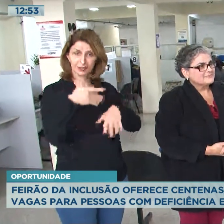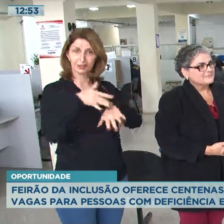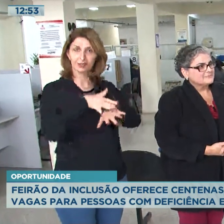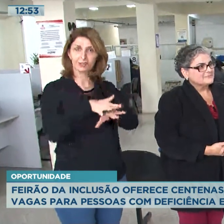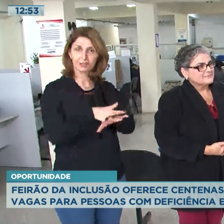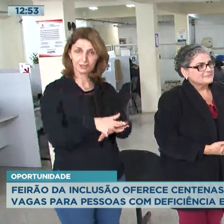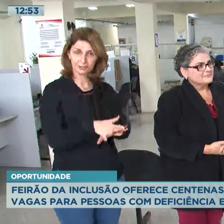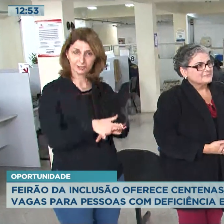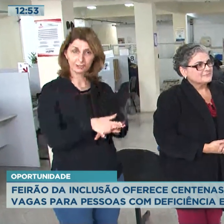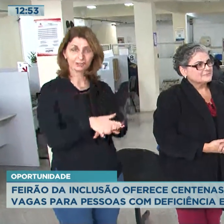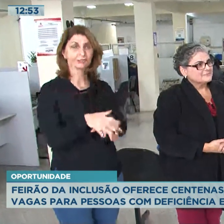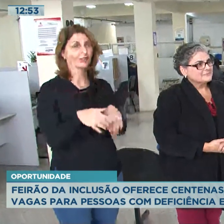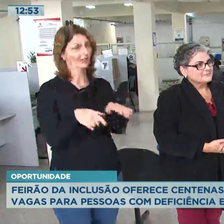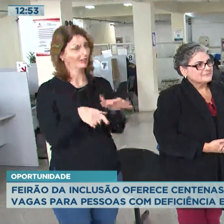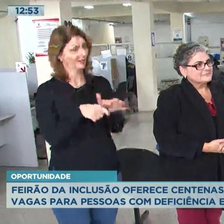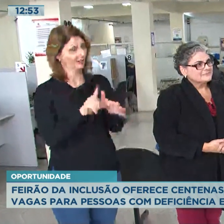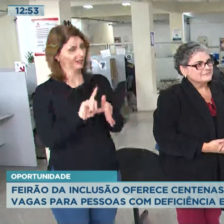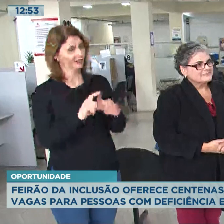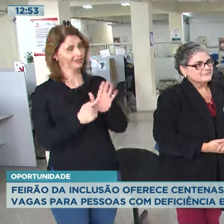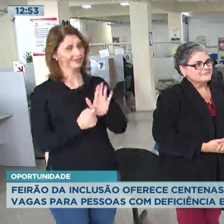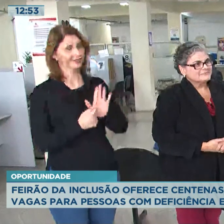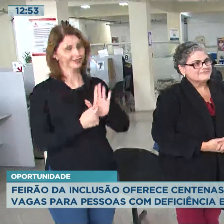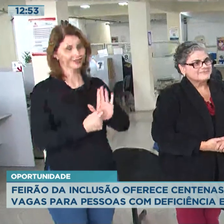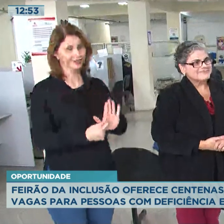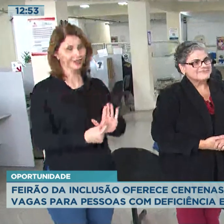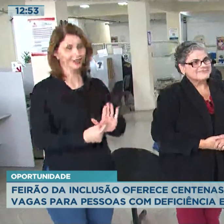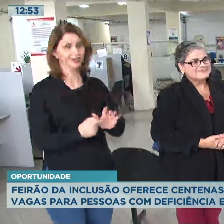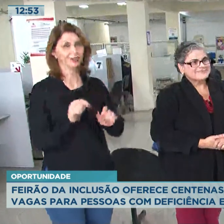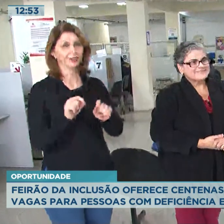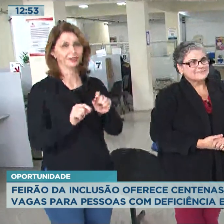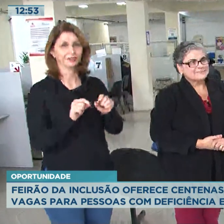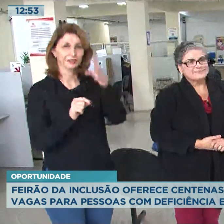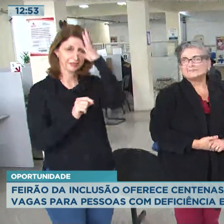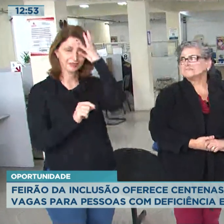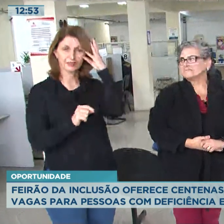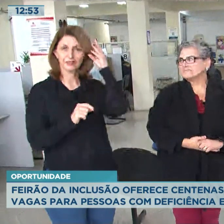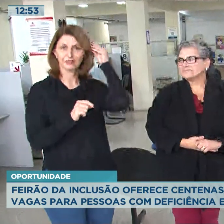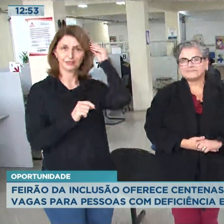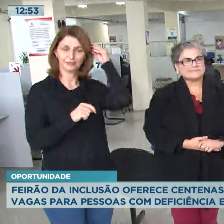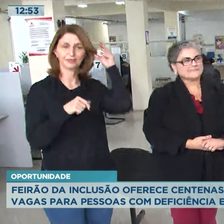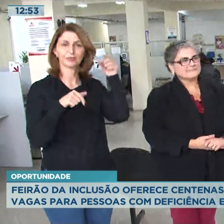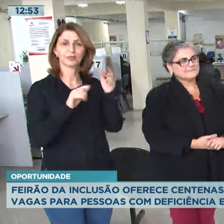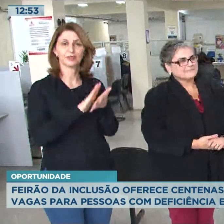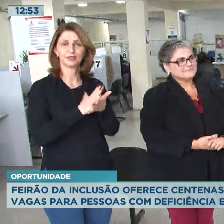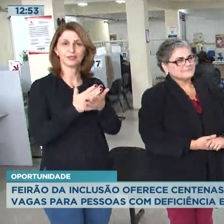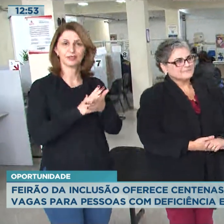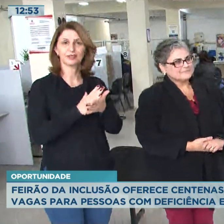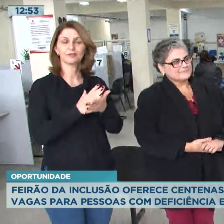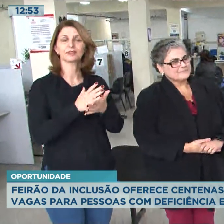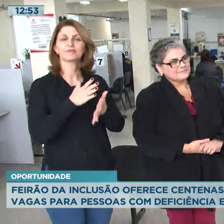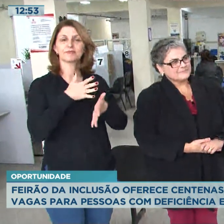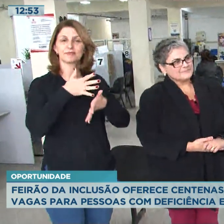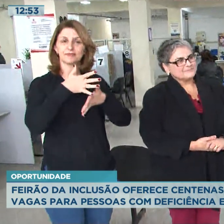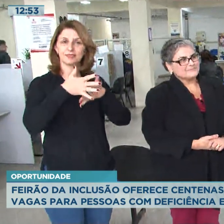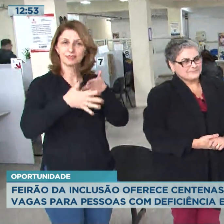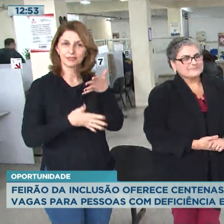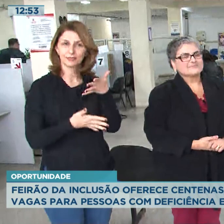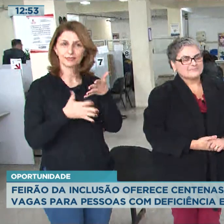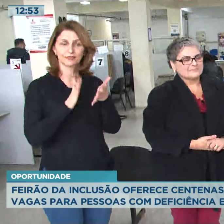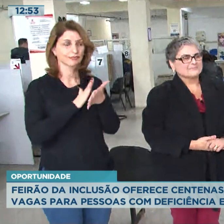Inclusão. Aliás, antes, deixa eu só apresentar para vocês a Patrícia Medeiros, que é intérprete de Libras e